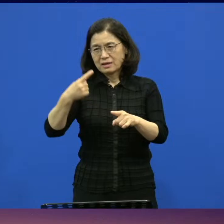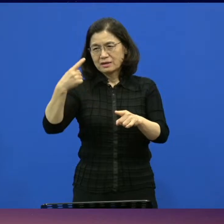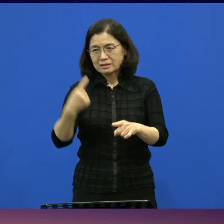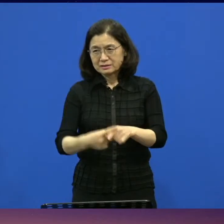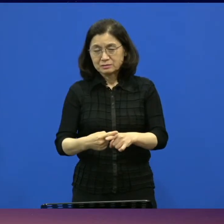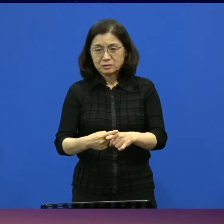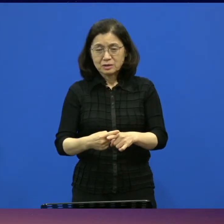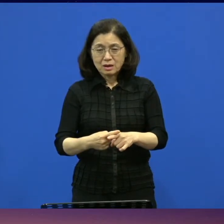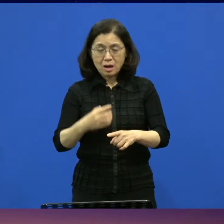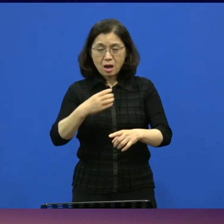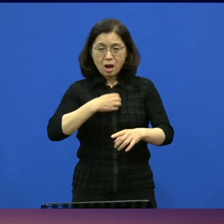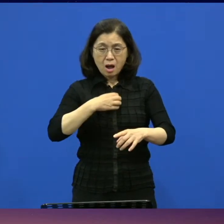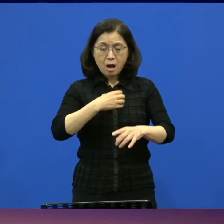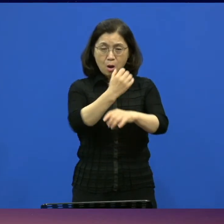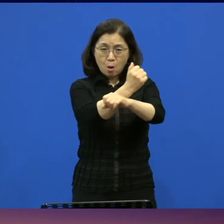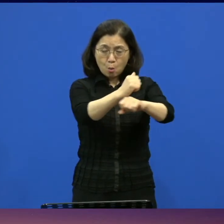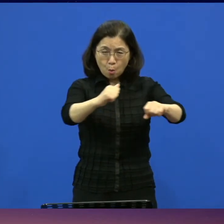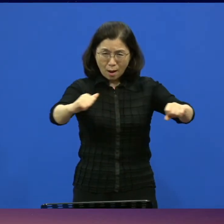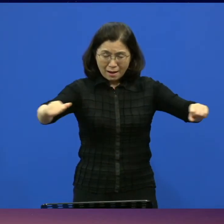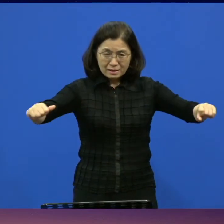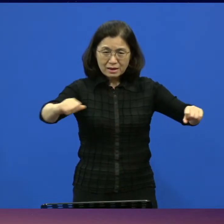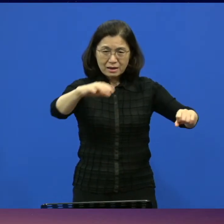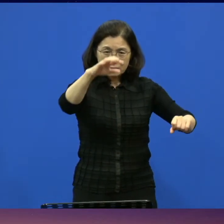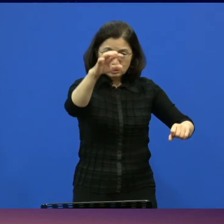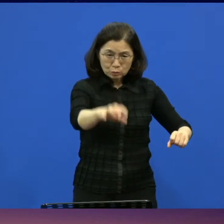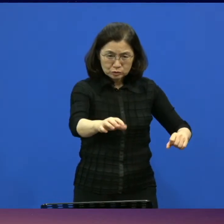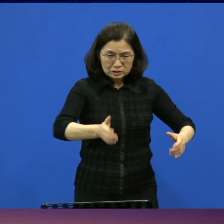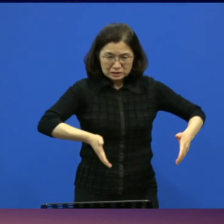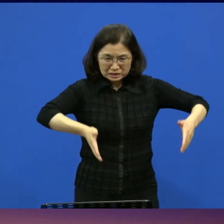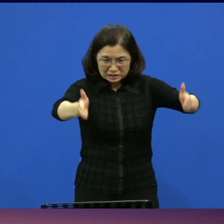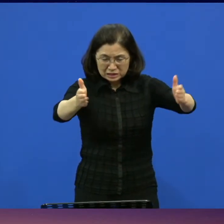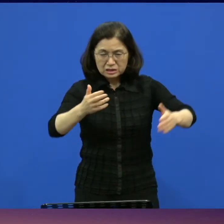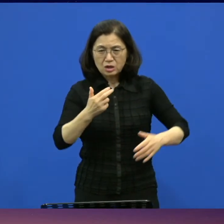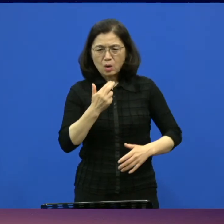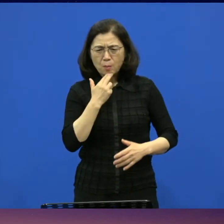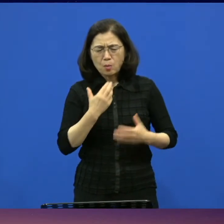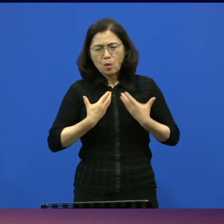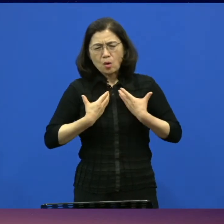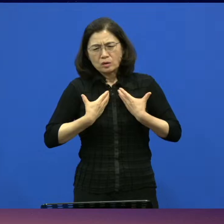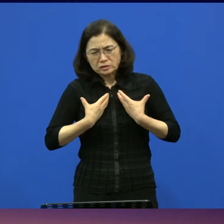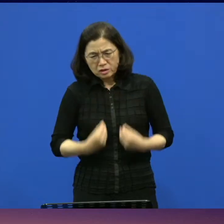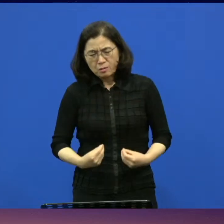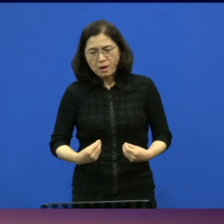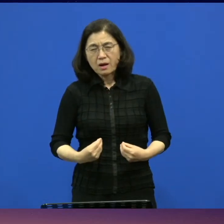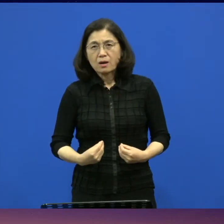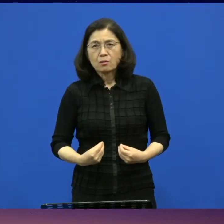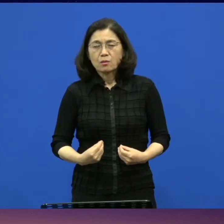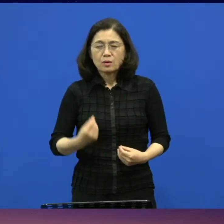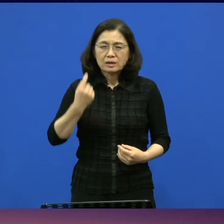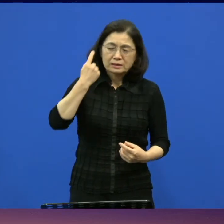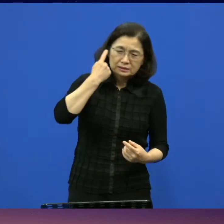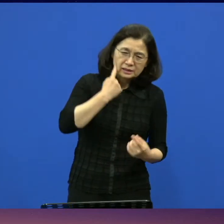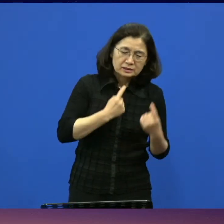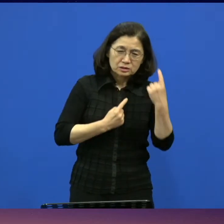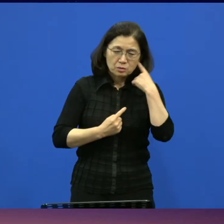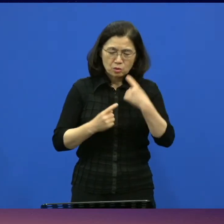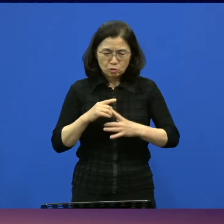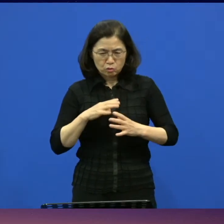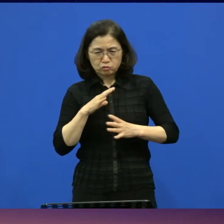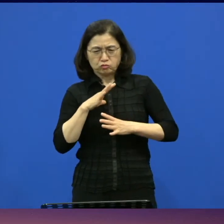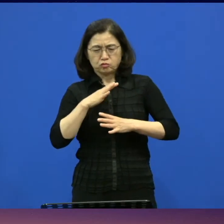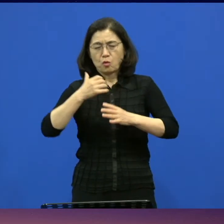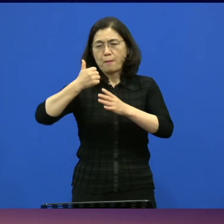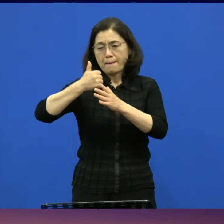없어요. 그리고 자주 절망하고 무너지고 낙심하고 두려움에 빠지고.